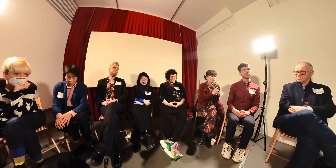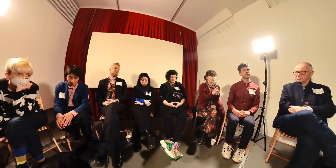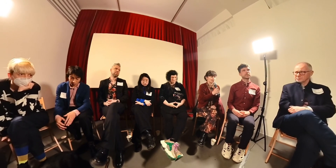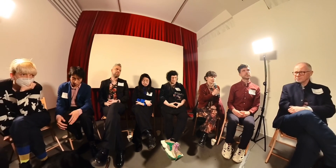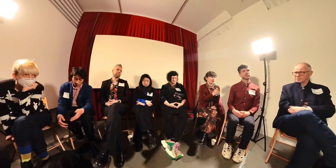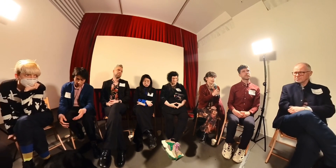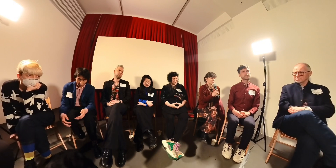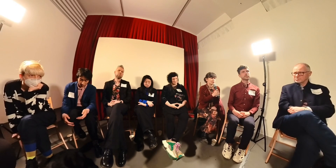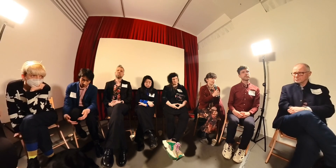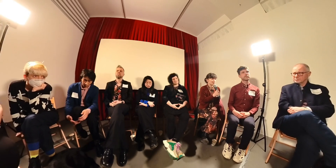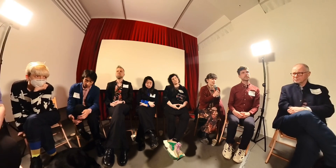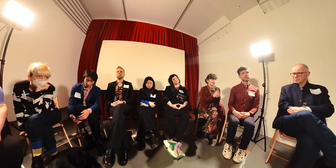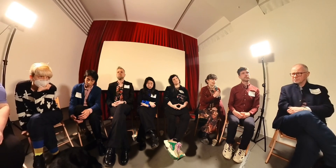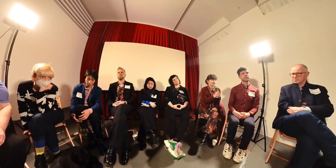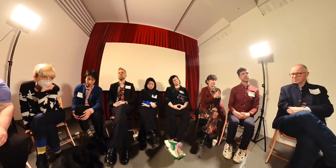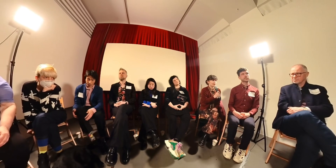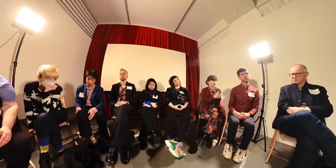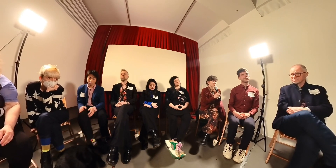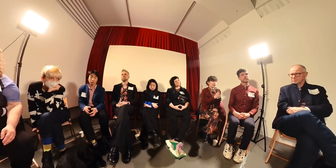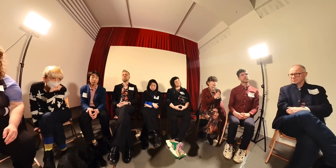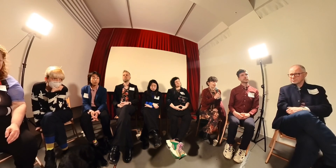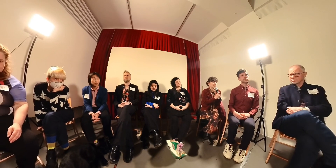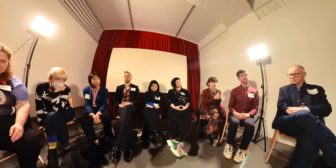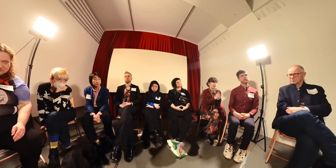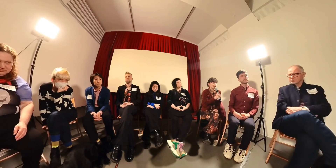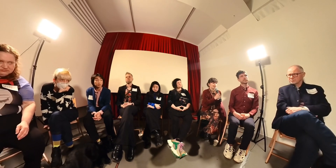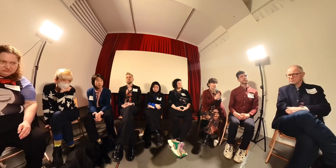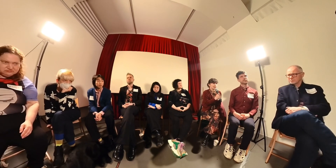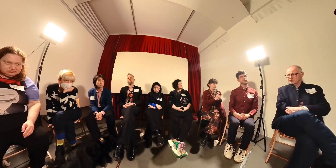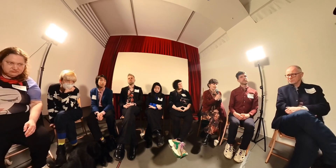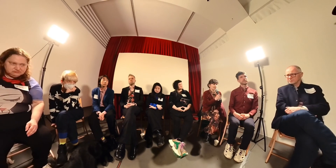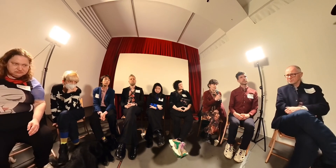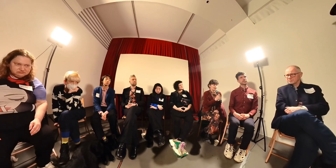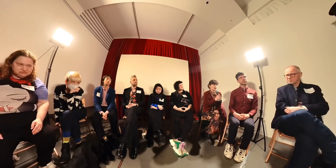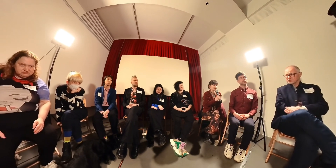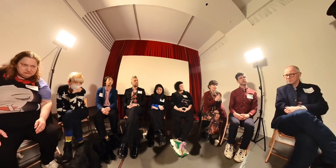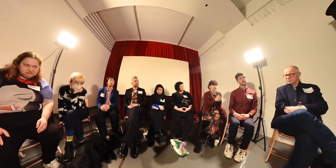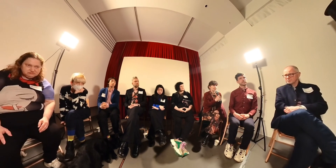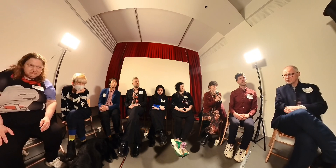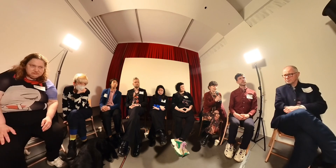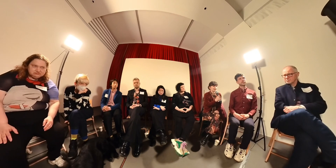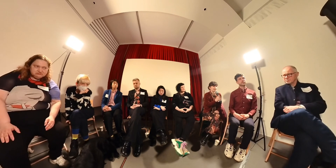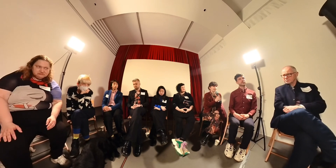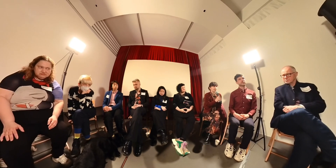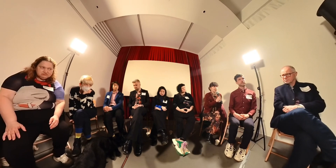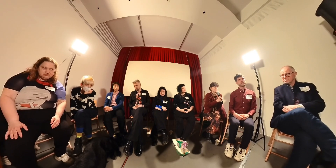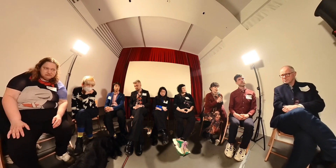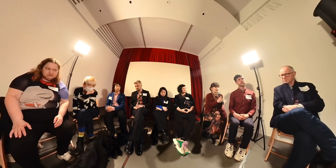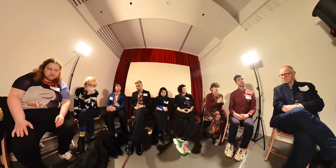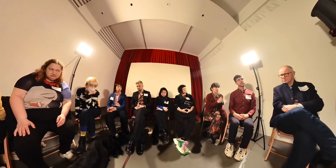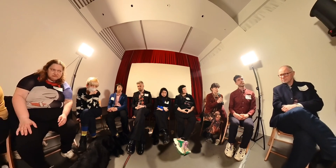druhou spolupracovnicí, kterou už Mac zmínil. A to je Alena Terezie Vítek, která